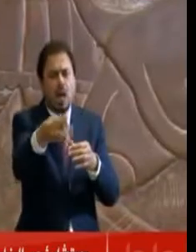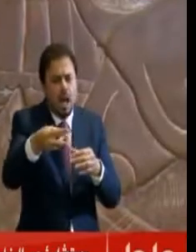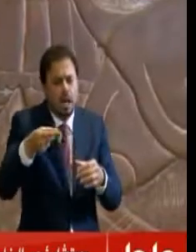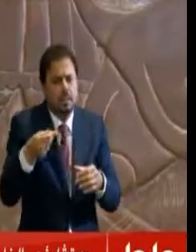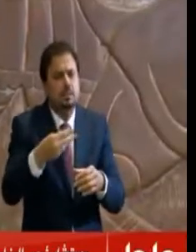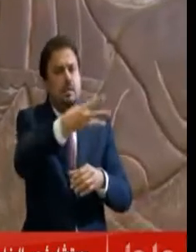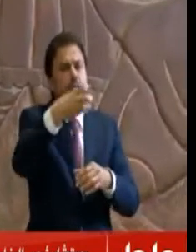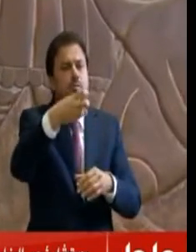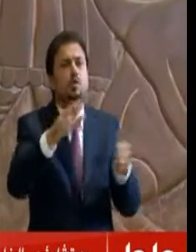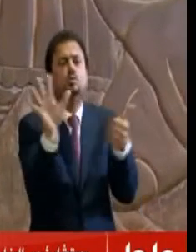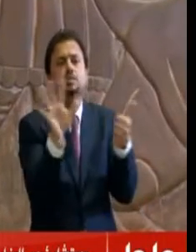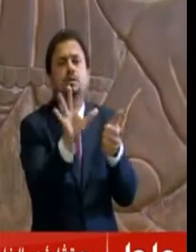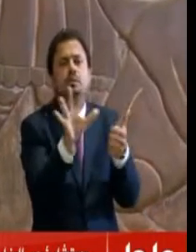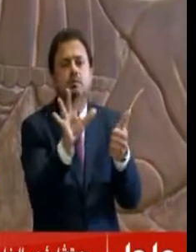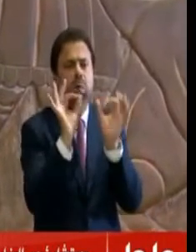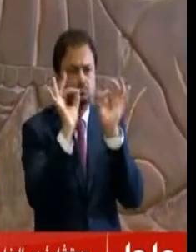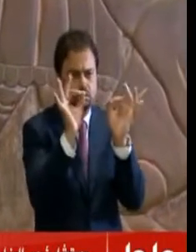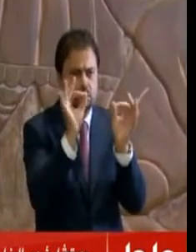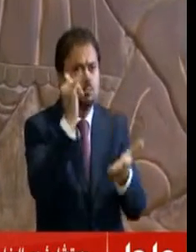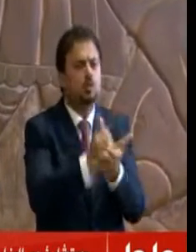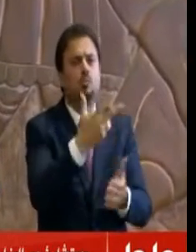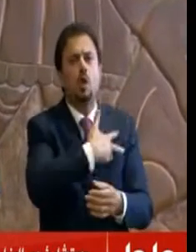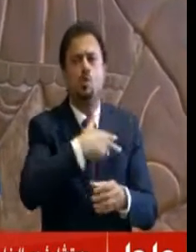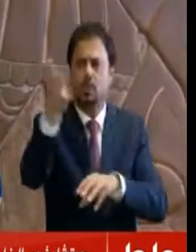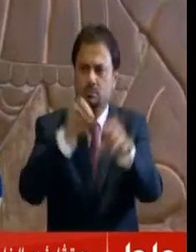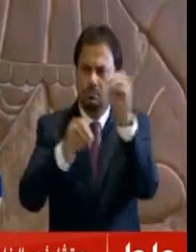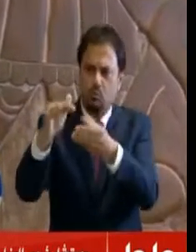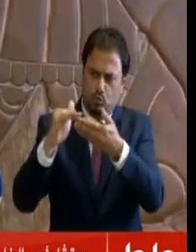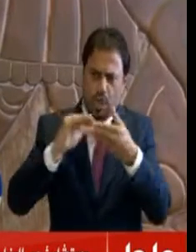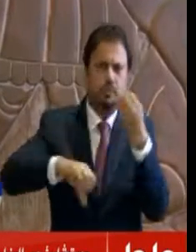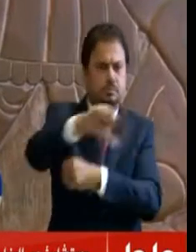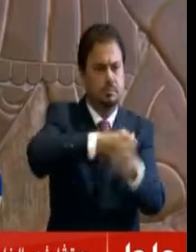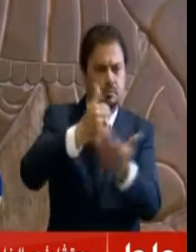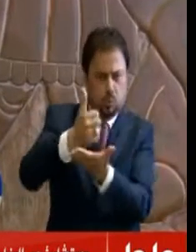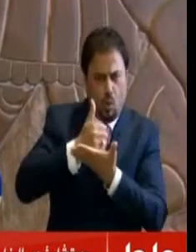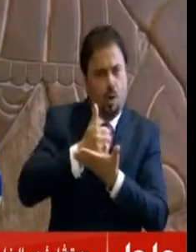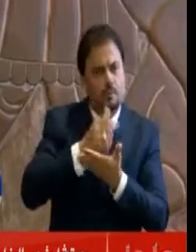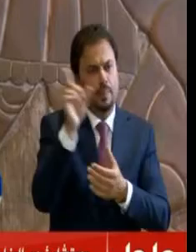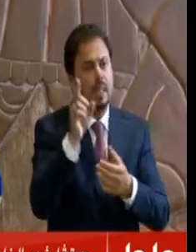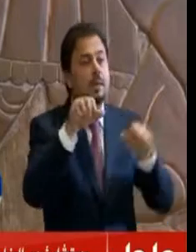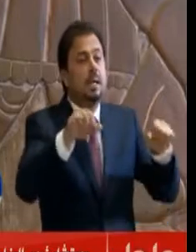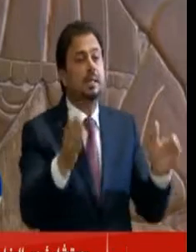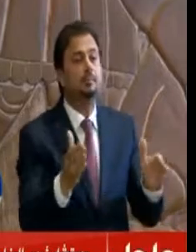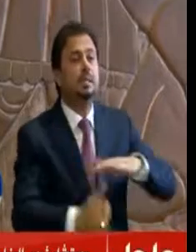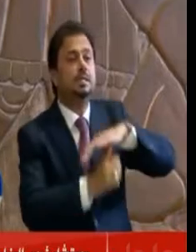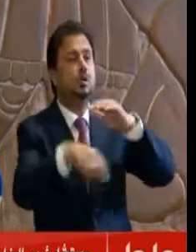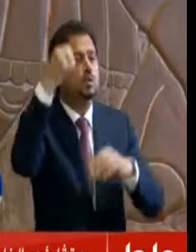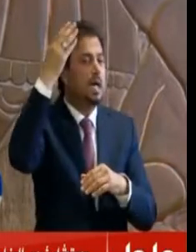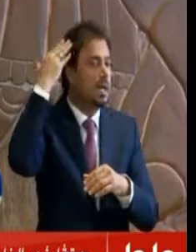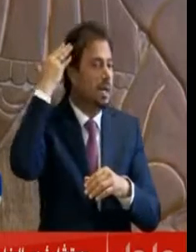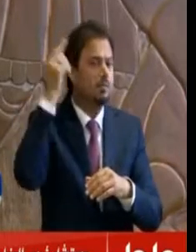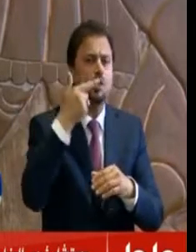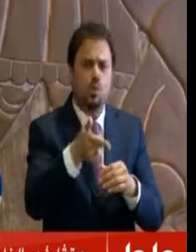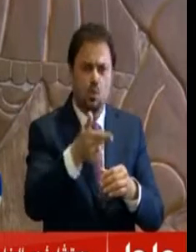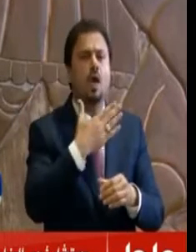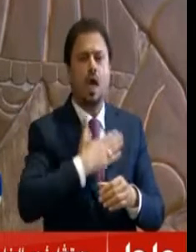من 360 تقريبا من الكوادر الحكومية. حرص مكتب رئيس الوزراء أن تكون